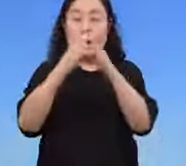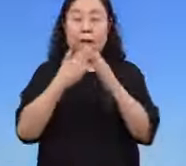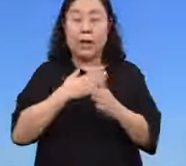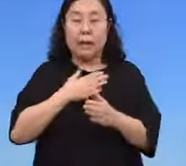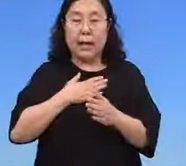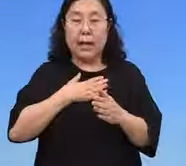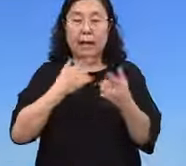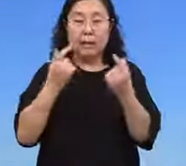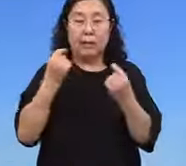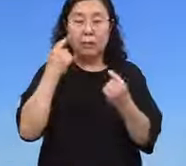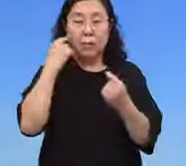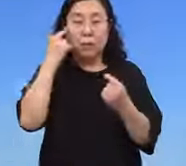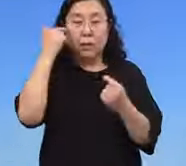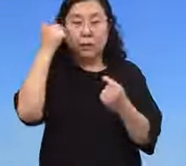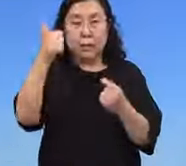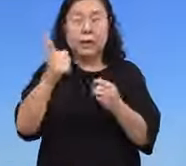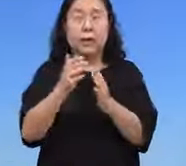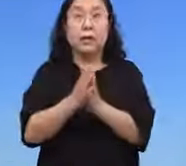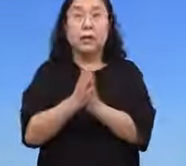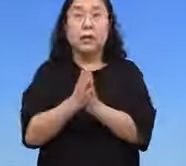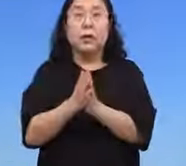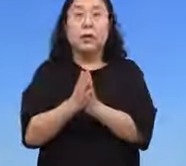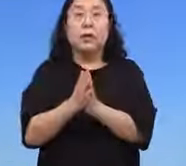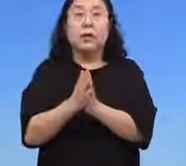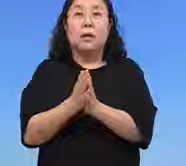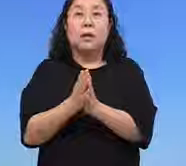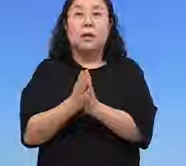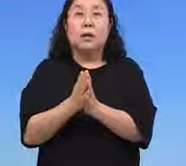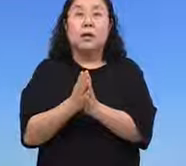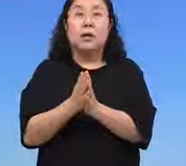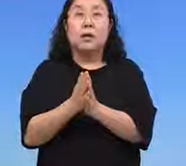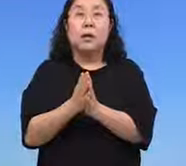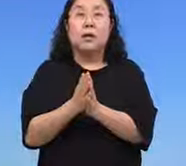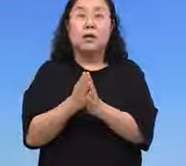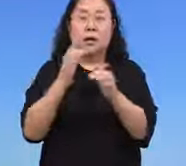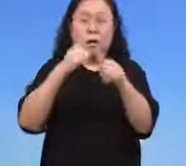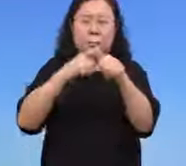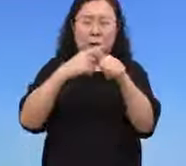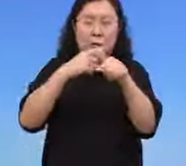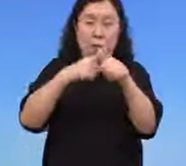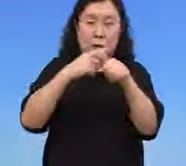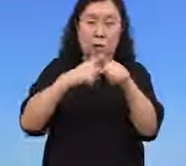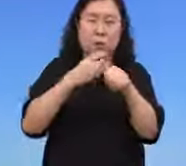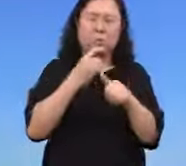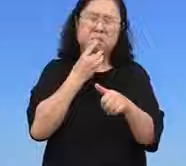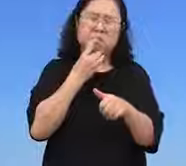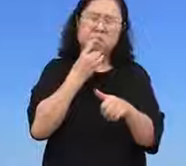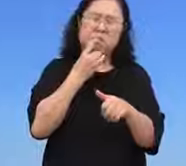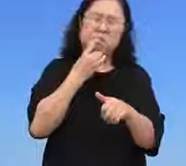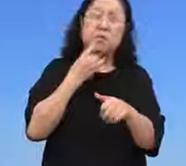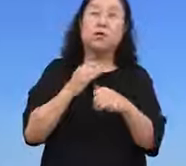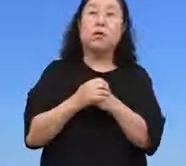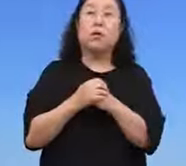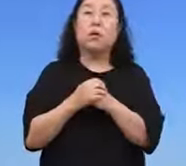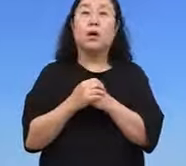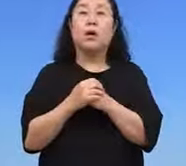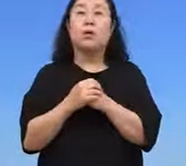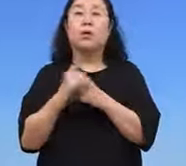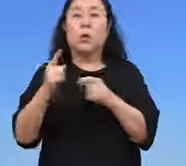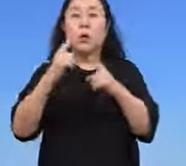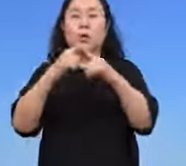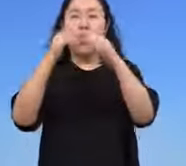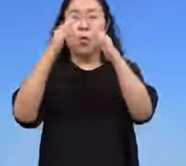교회가 저 같은 목회자들을 비난하고 조롱하고 세상이 저 같은 목회자들을 비난하고 조롱하고 세상이 이